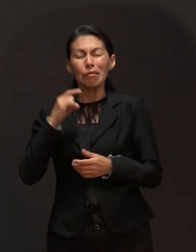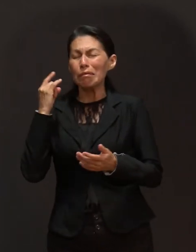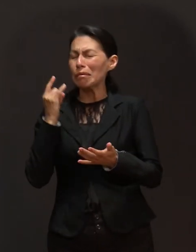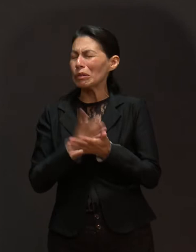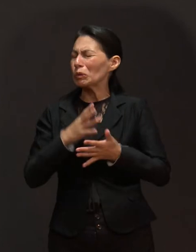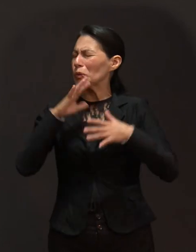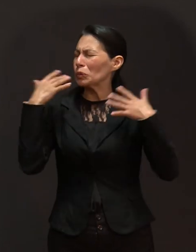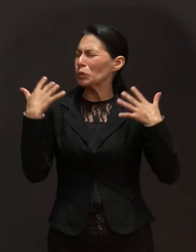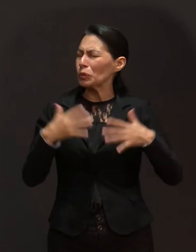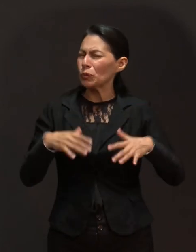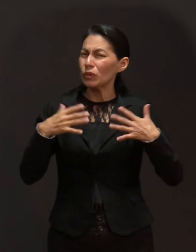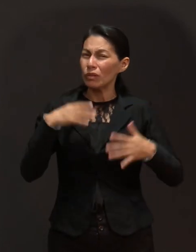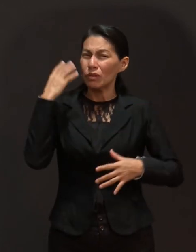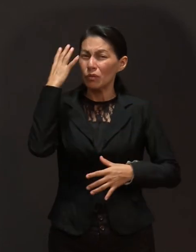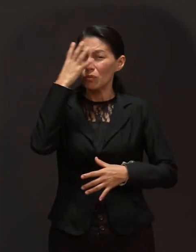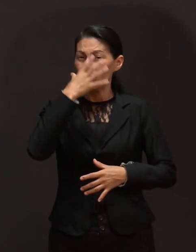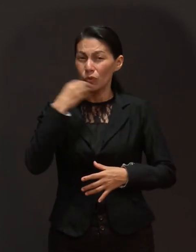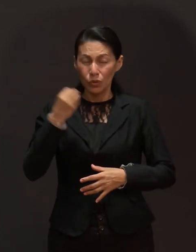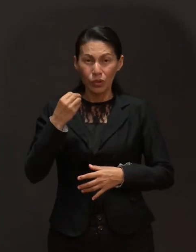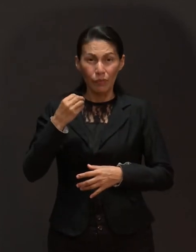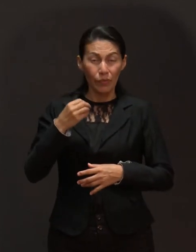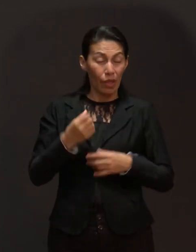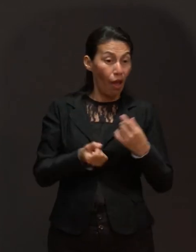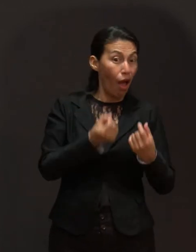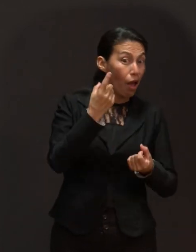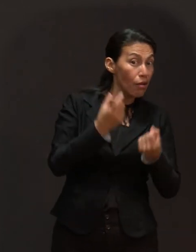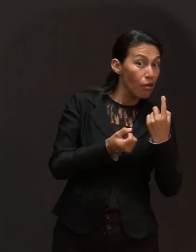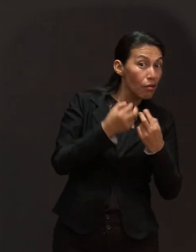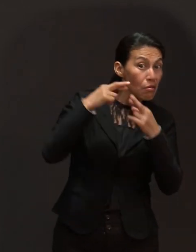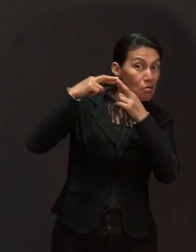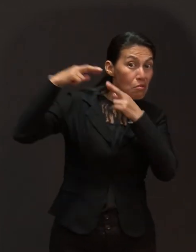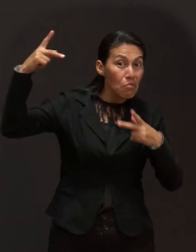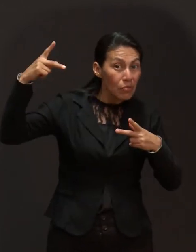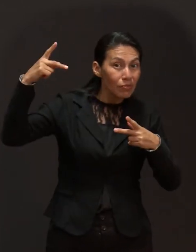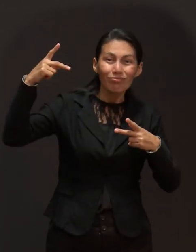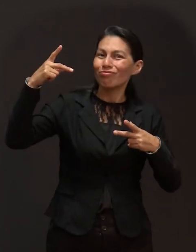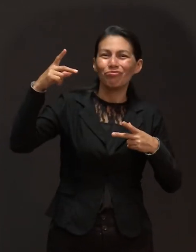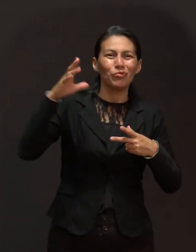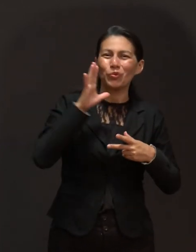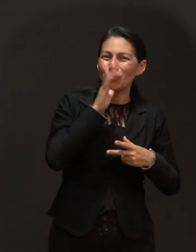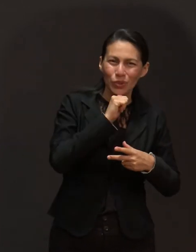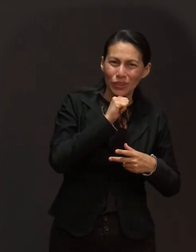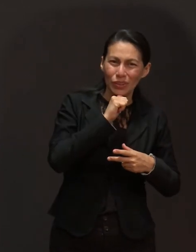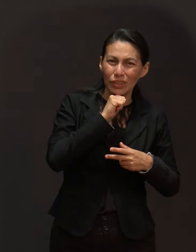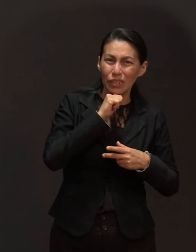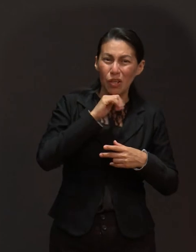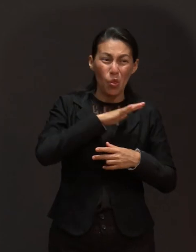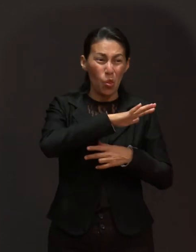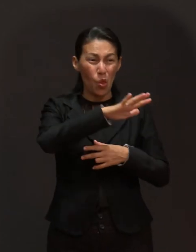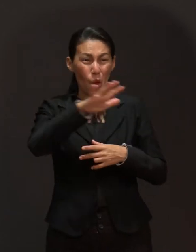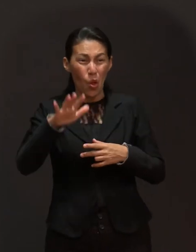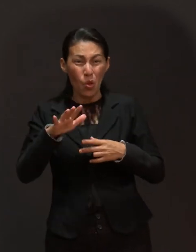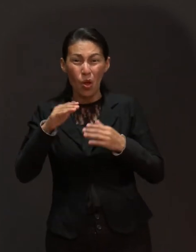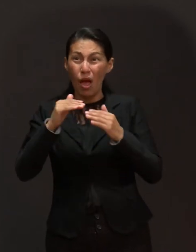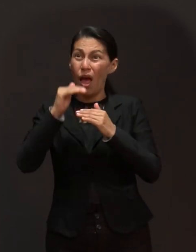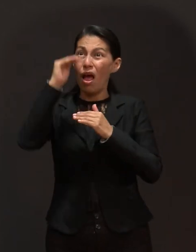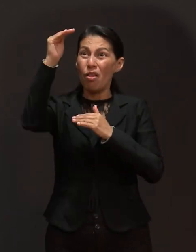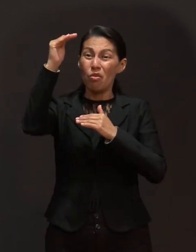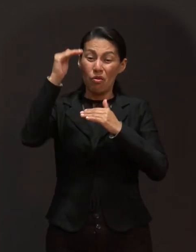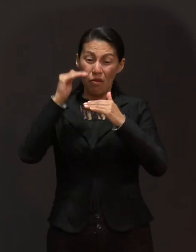podrá destruir. Ni lo presente, ni lo porvenir, ni lo alto, ni lo bajo,